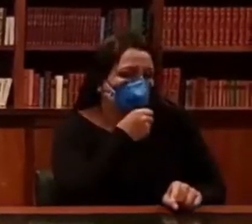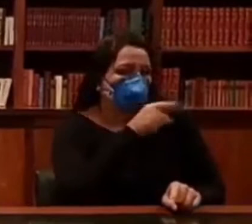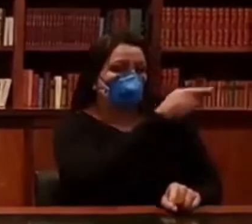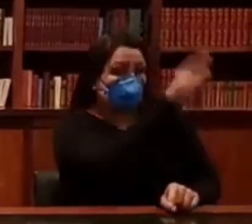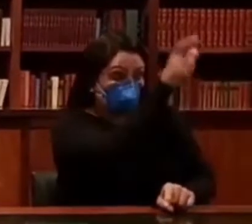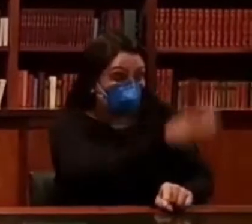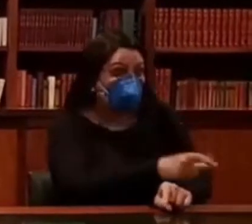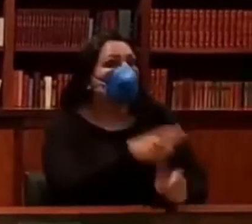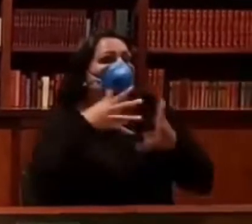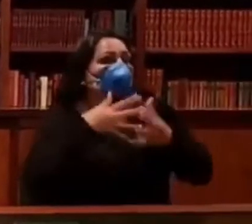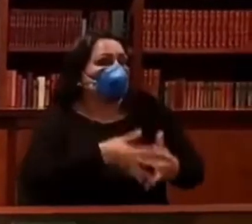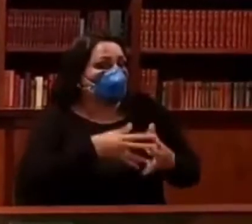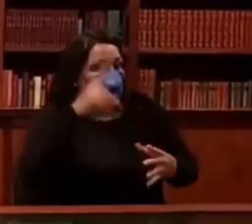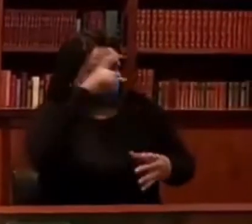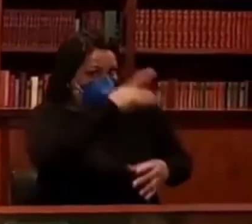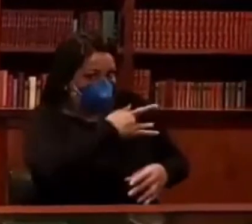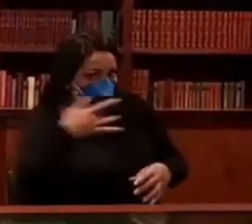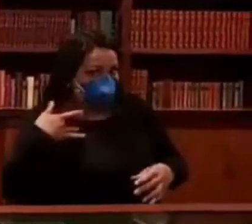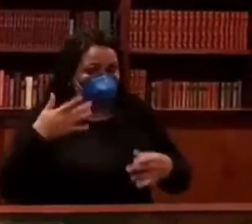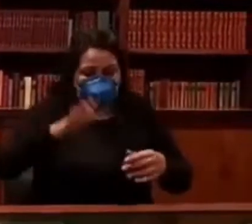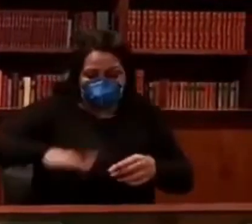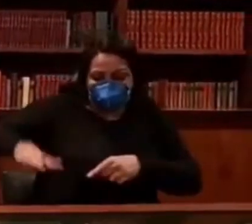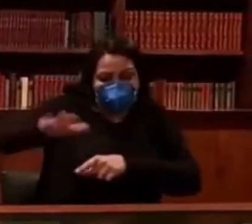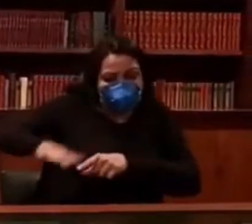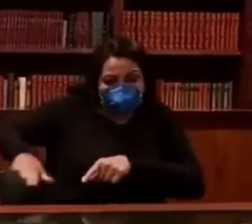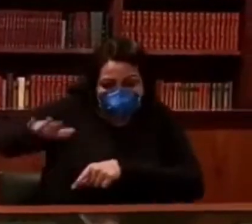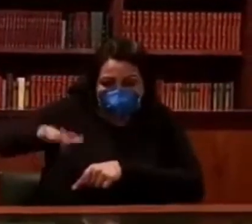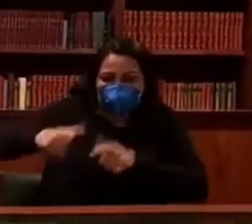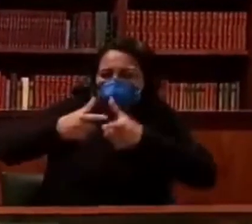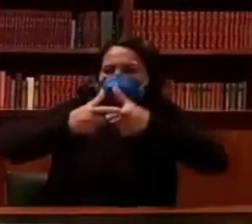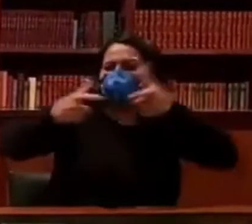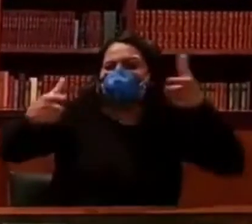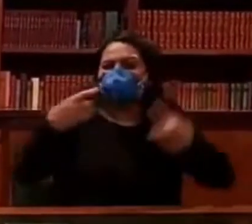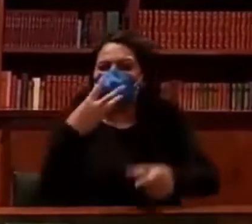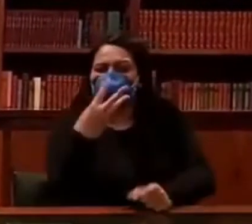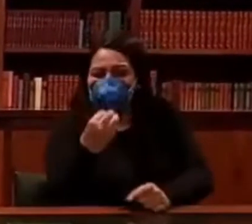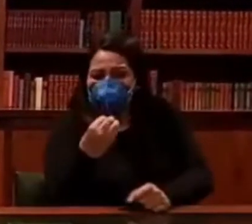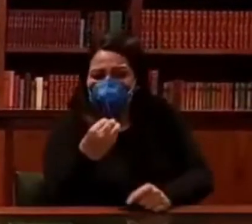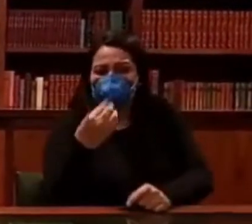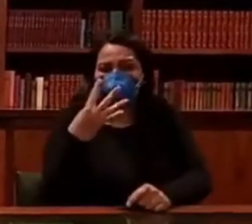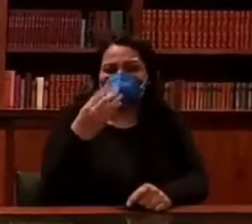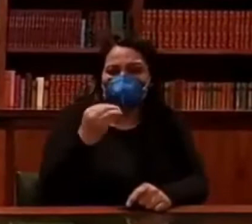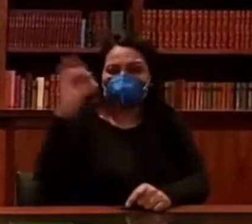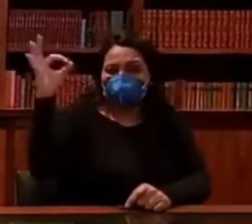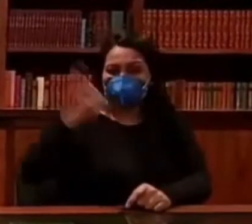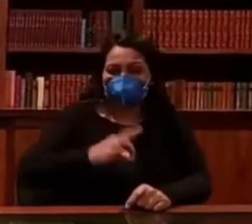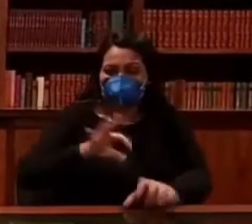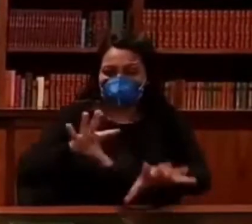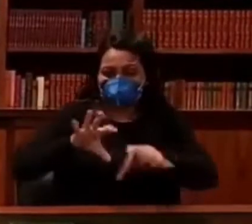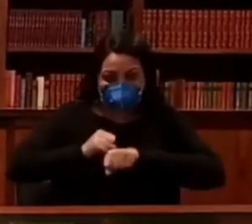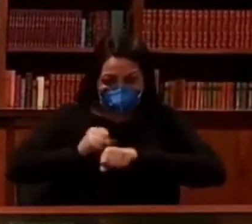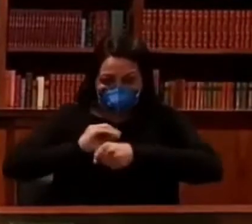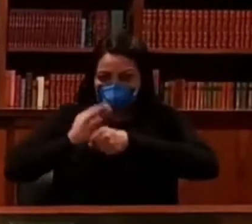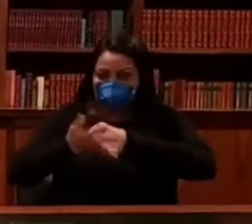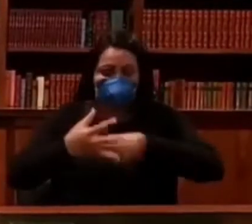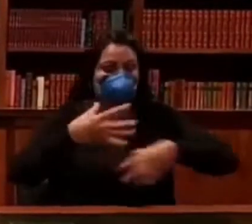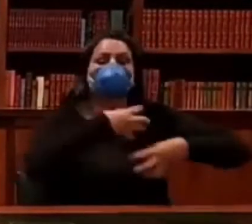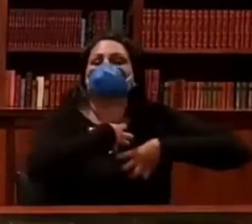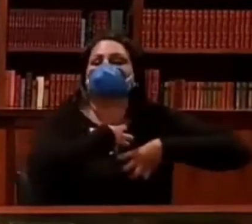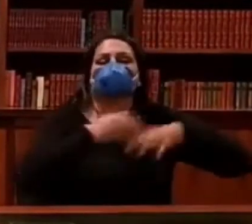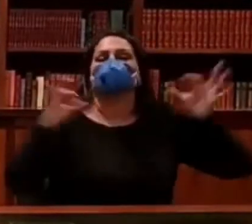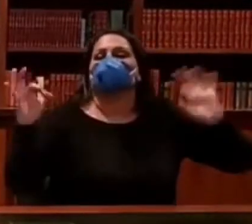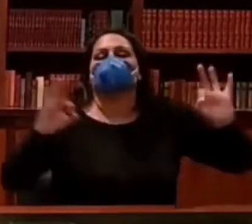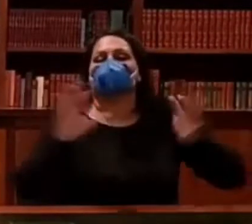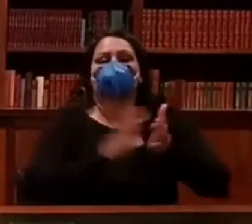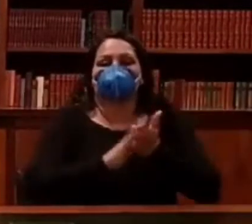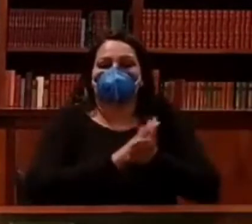que complicam. Criança, a grande maioria, presidente, 30%, 40% tem o vírus e não tem nem sintoma. Ela só